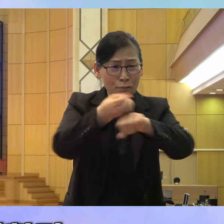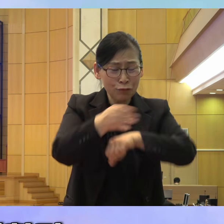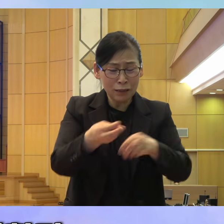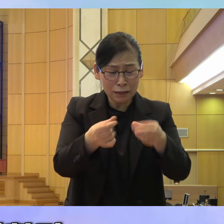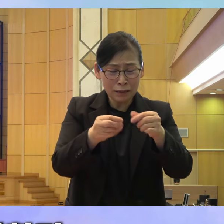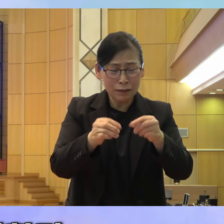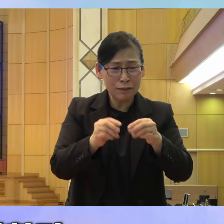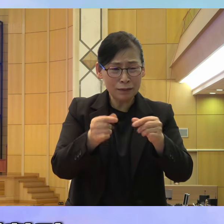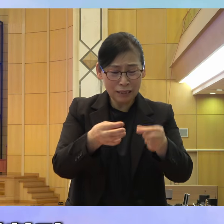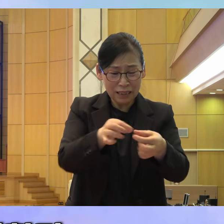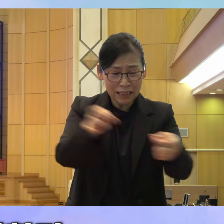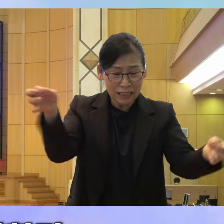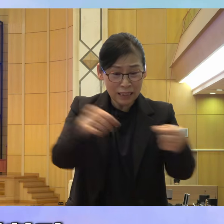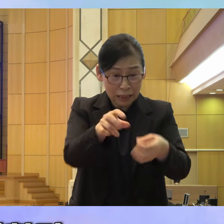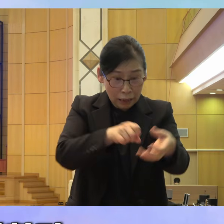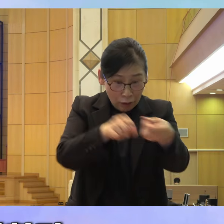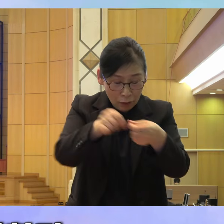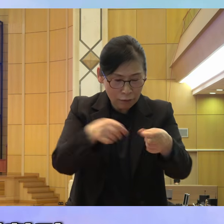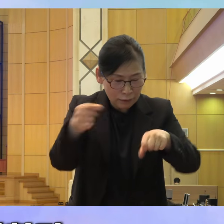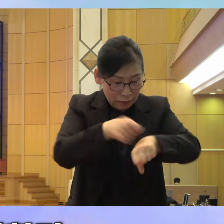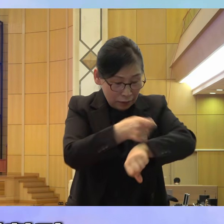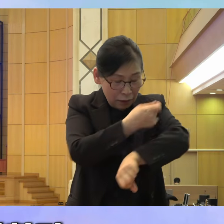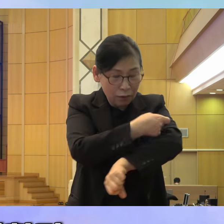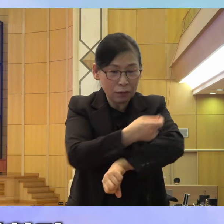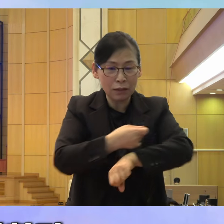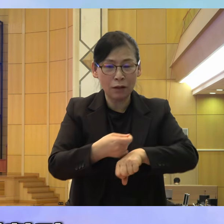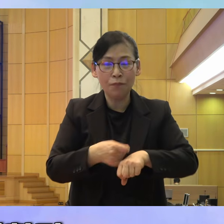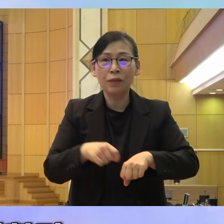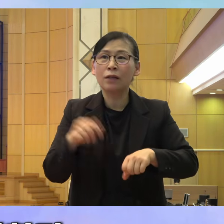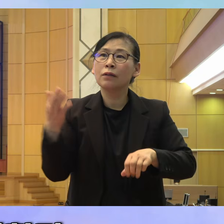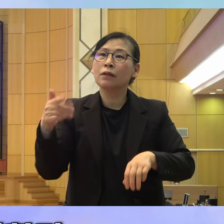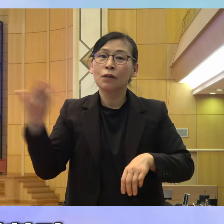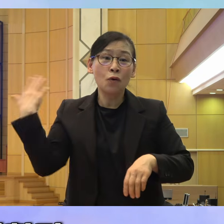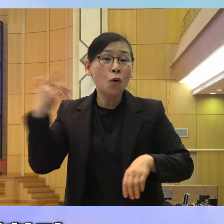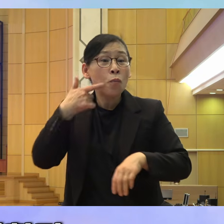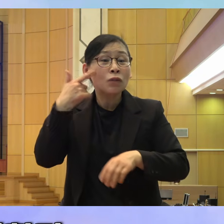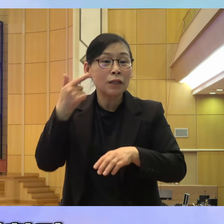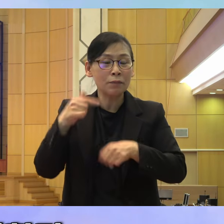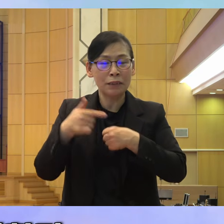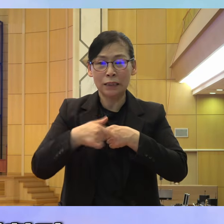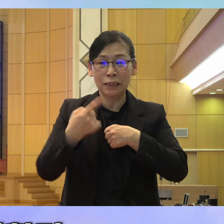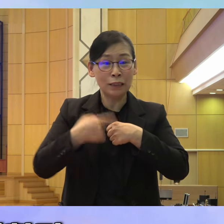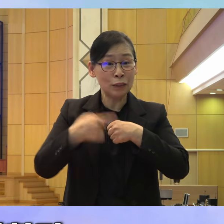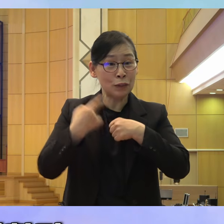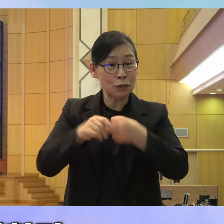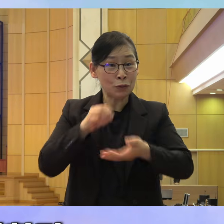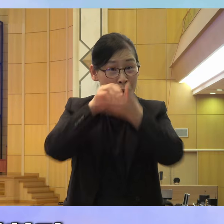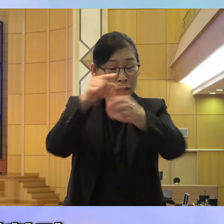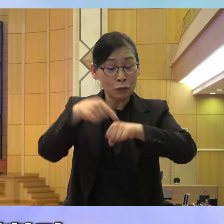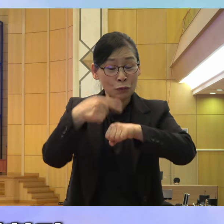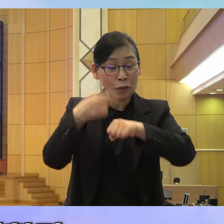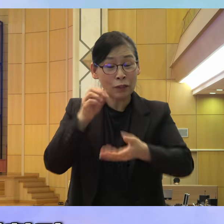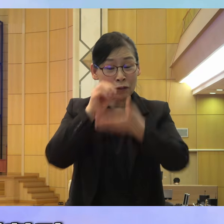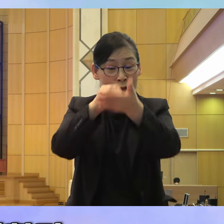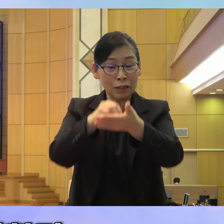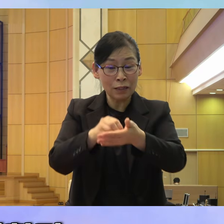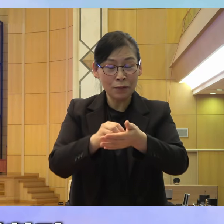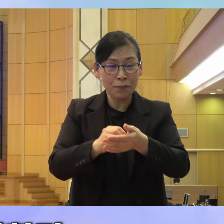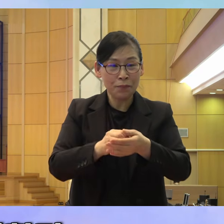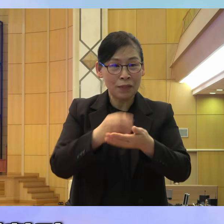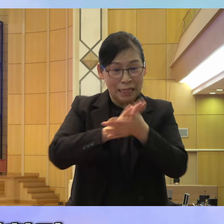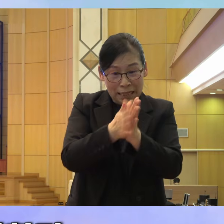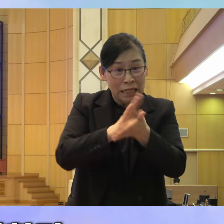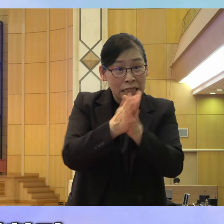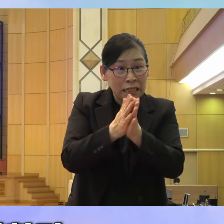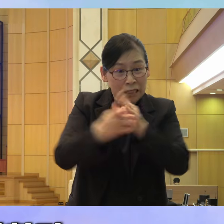그런 거 입고 다녔어. 내가 초등학교 1학년 때 잠깐이긴 하지만 집신